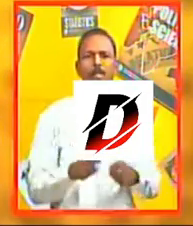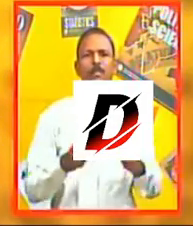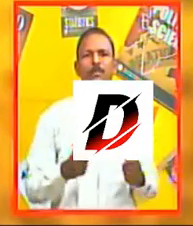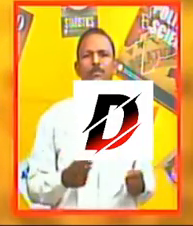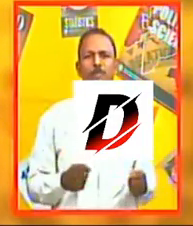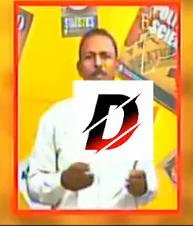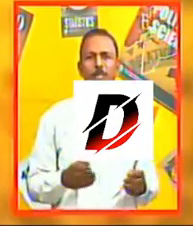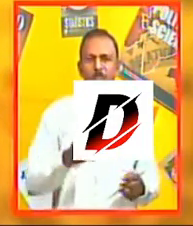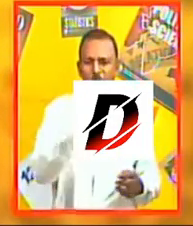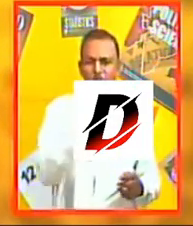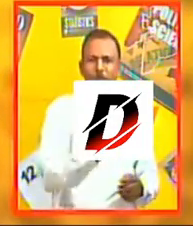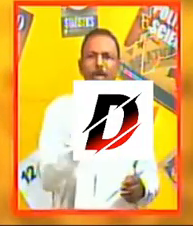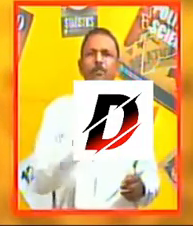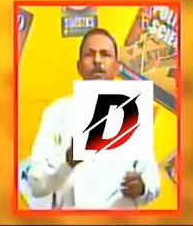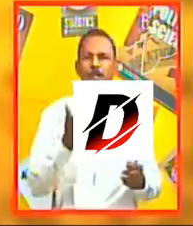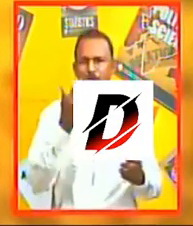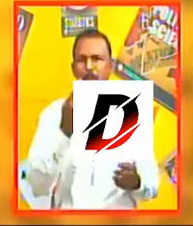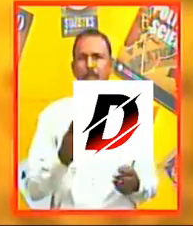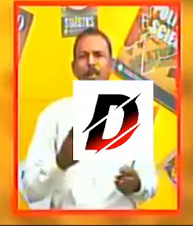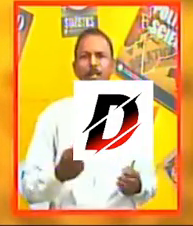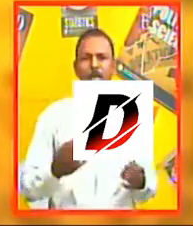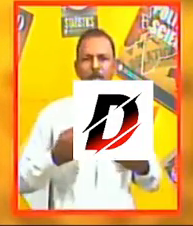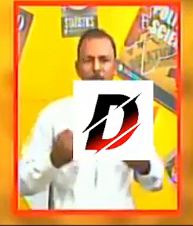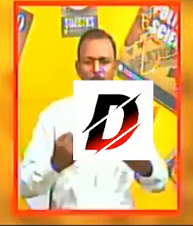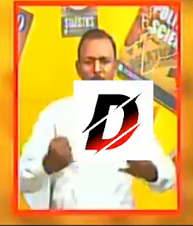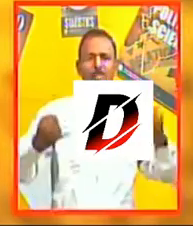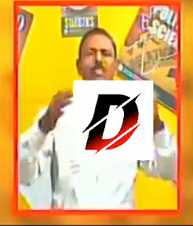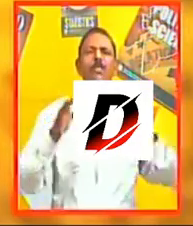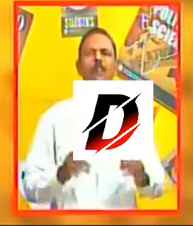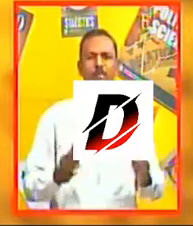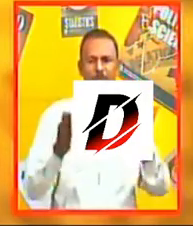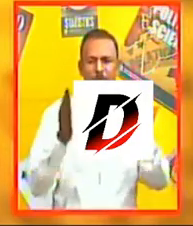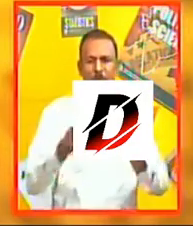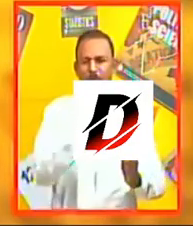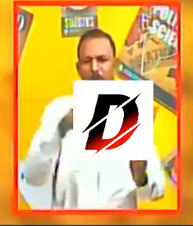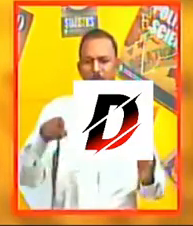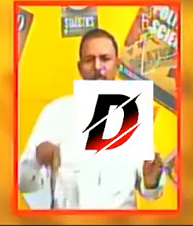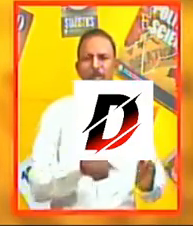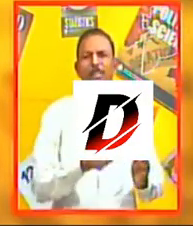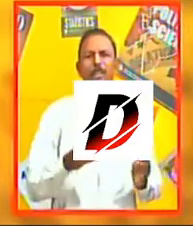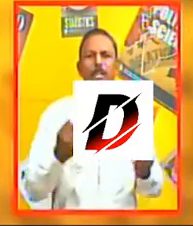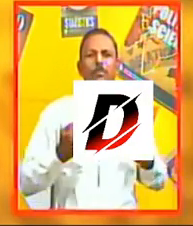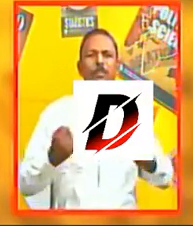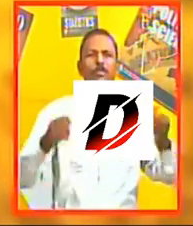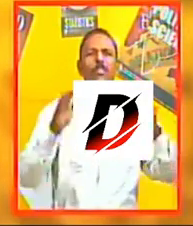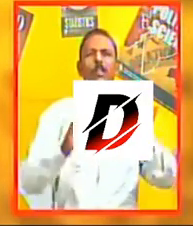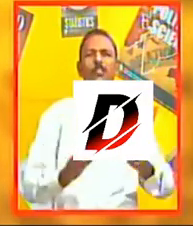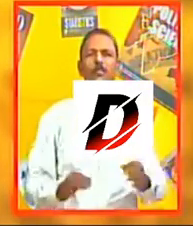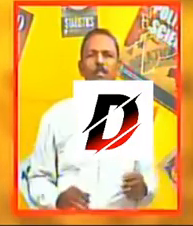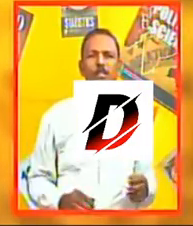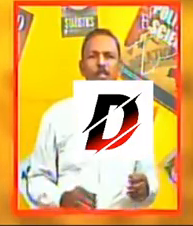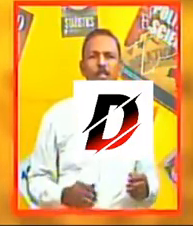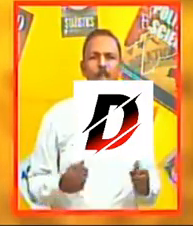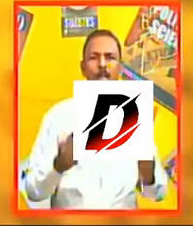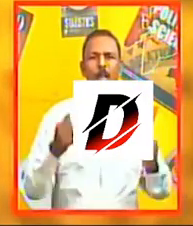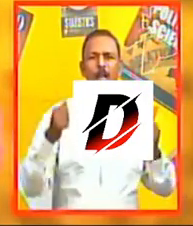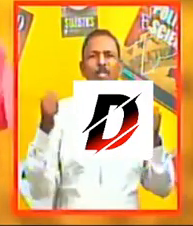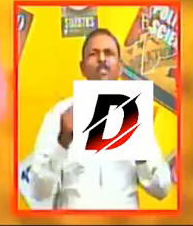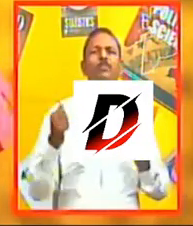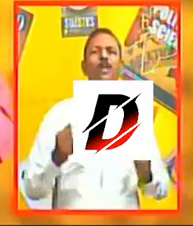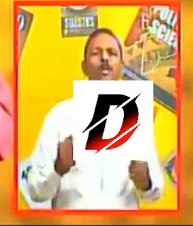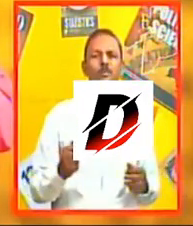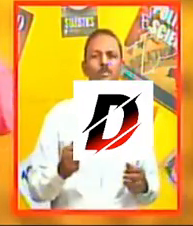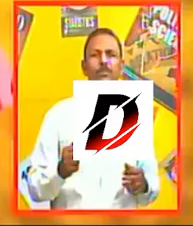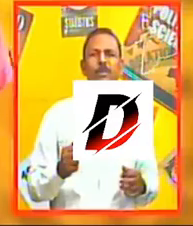இருக்கும். இந்த இரண்டுக்கும் இடைப்பட்ட பகுதியில் இருப்பது தான் நமது இந்தியா, பாரத நாடு அப்படின்றத ஃபஸ்ட்டு பாடத்தில் படிச்சிருப்போம்.